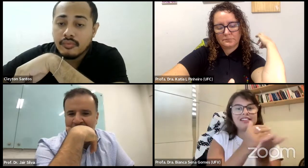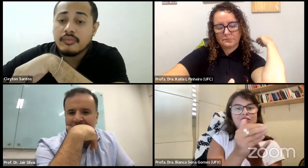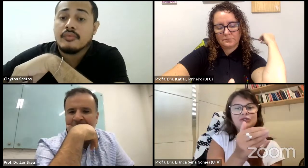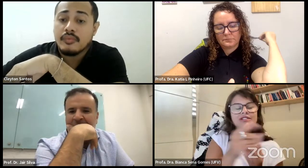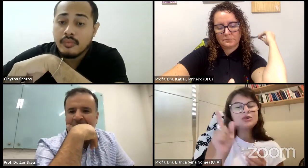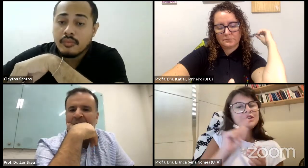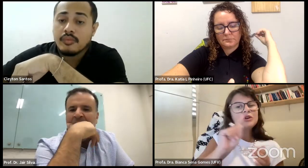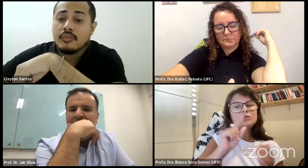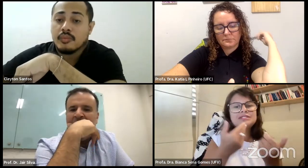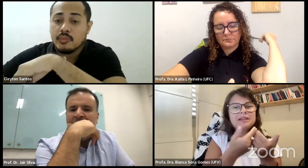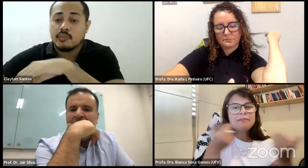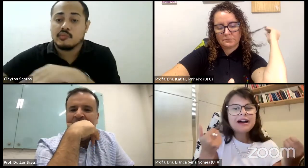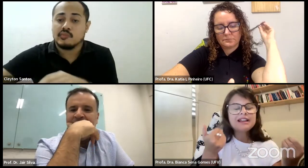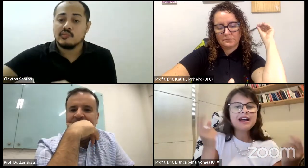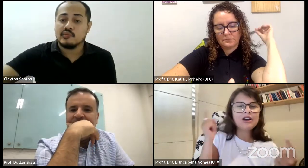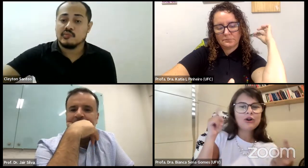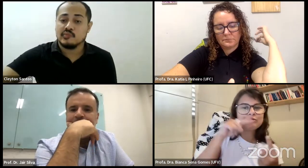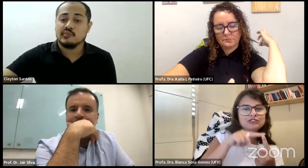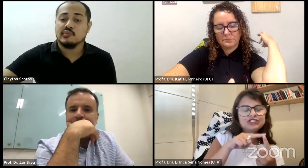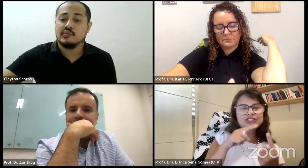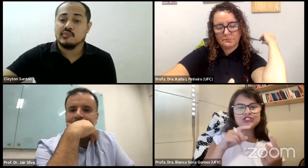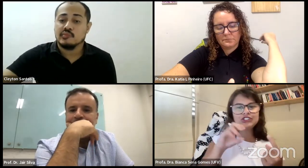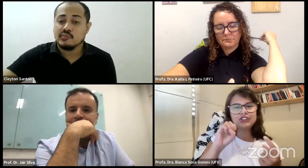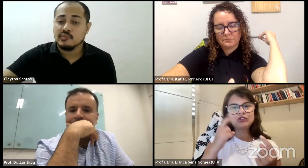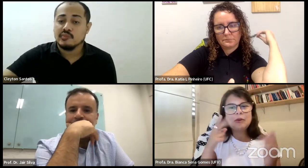da dissertação, você pode anexar.